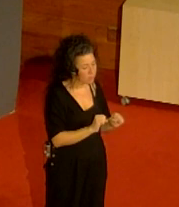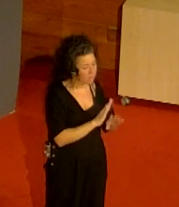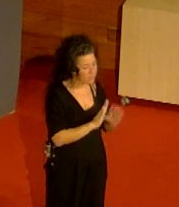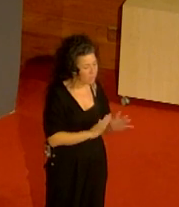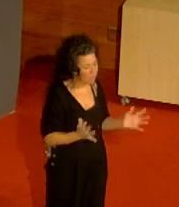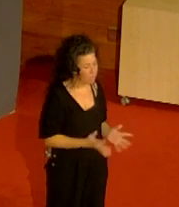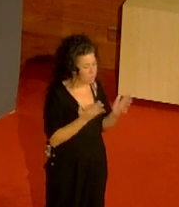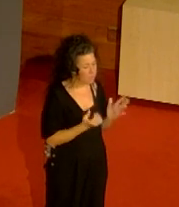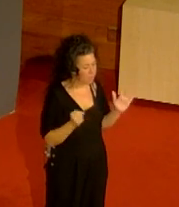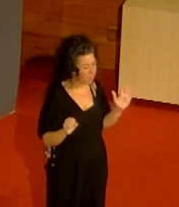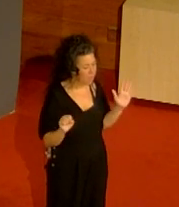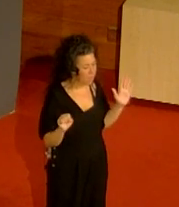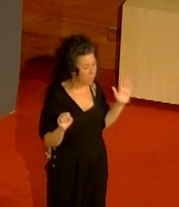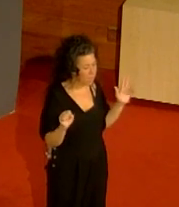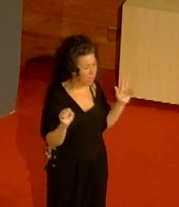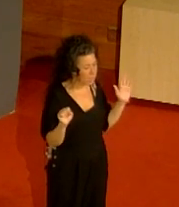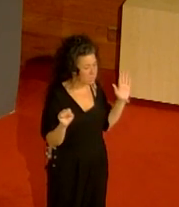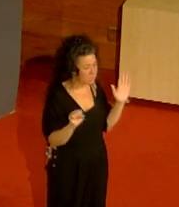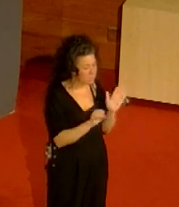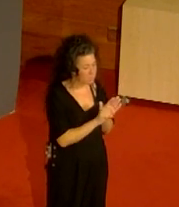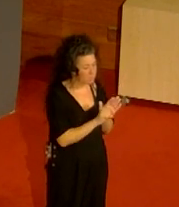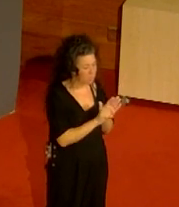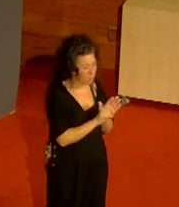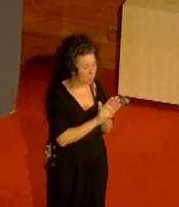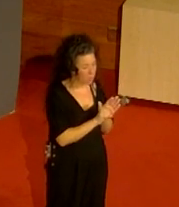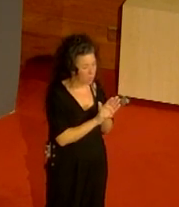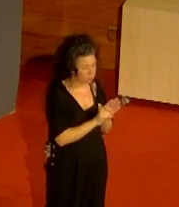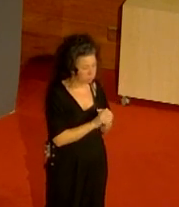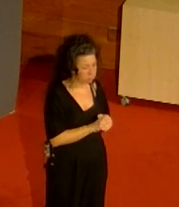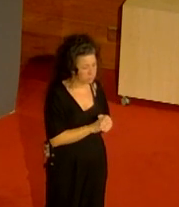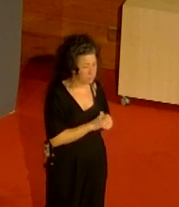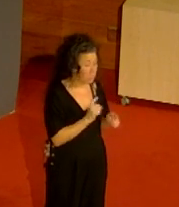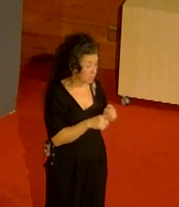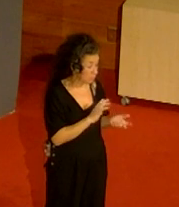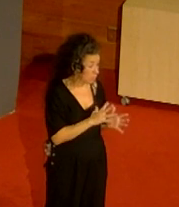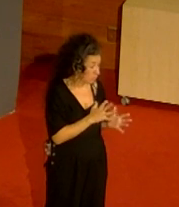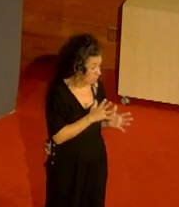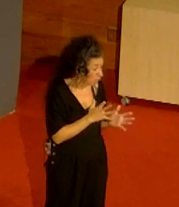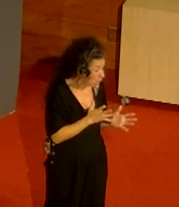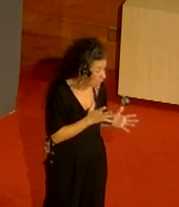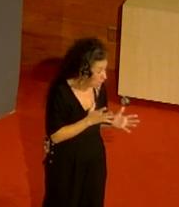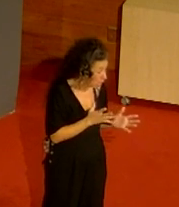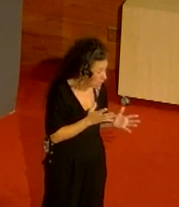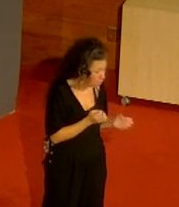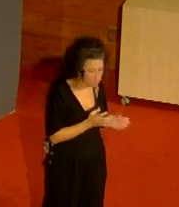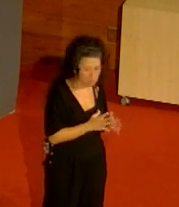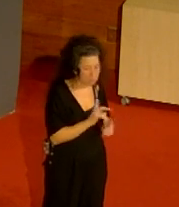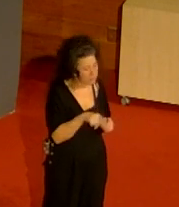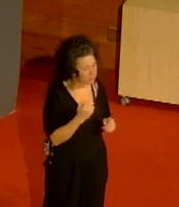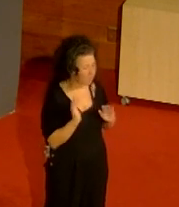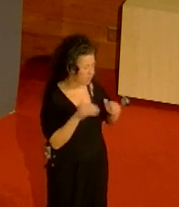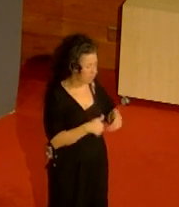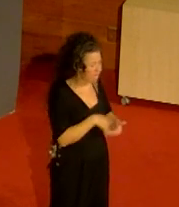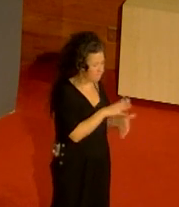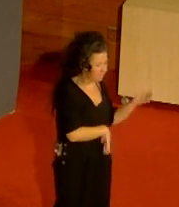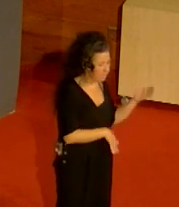¿no? Aunque luego la noticia estuviera bien redactada, ¿eh? No. Entonces digo, bueno, pues yo ya estaba en Barcelona, digo, vamos a